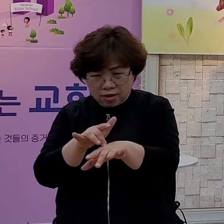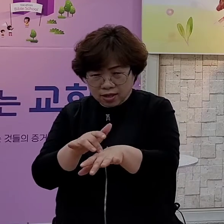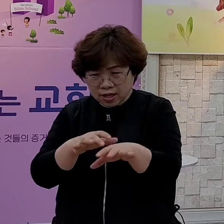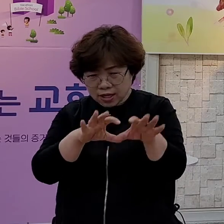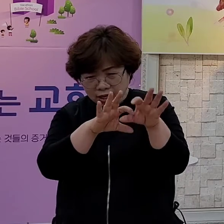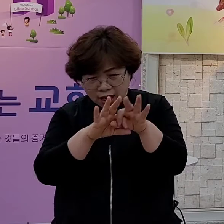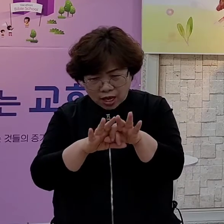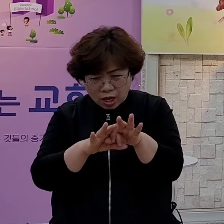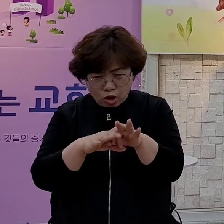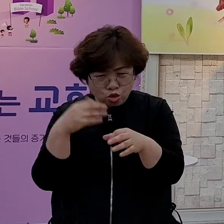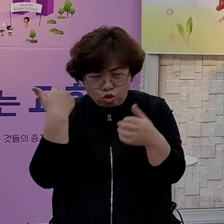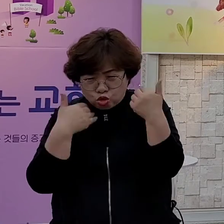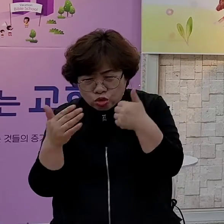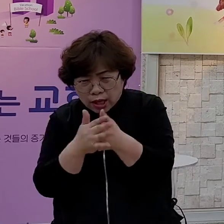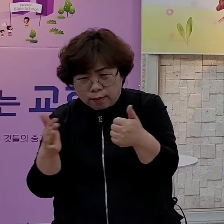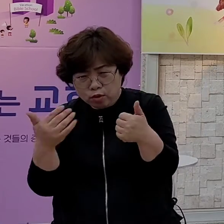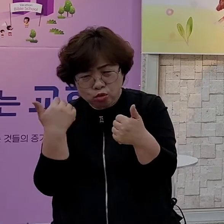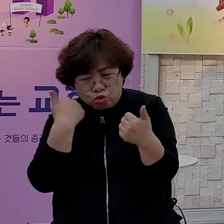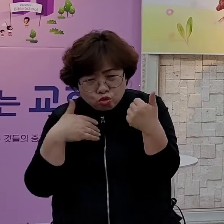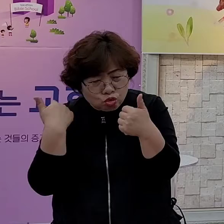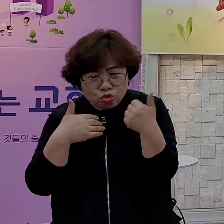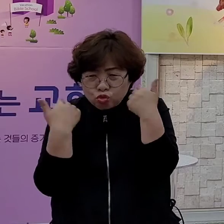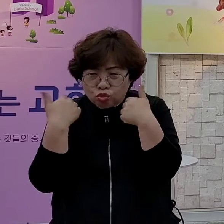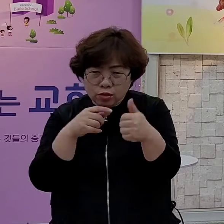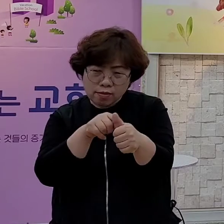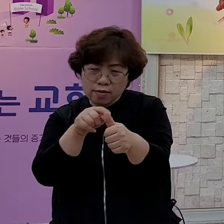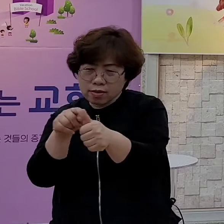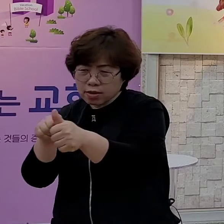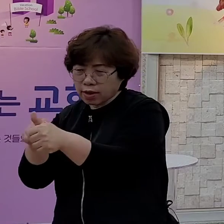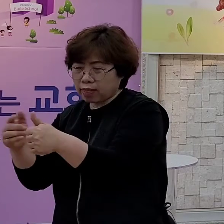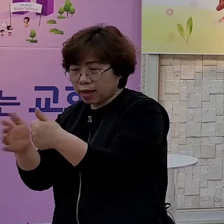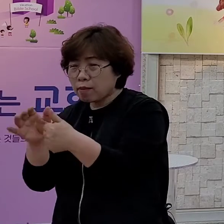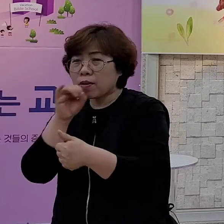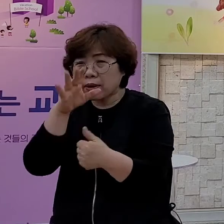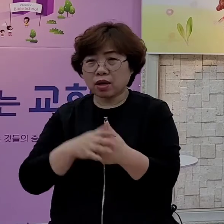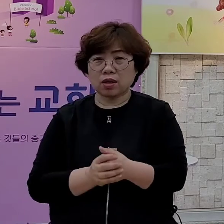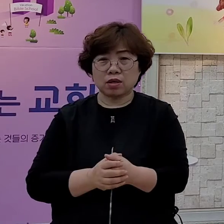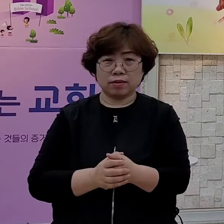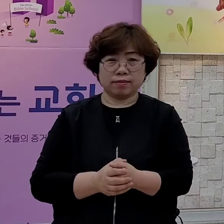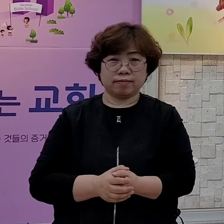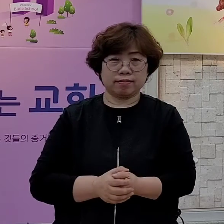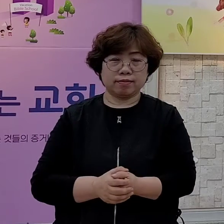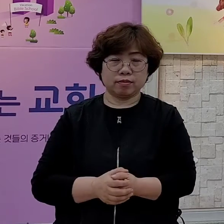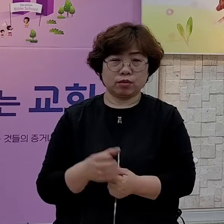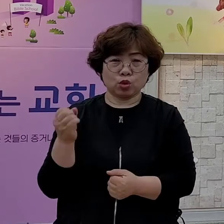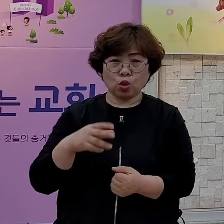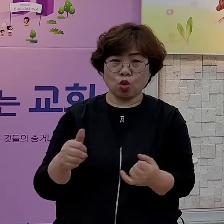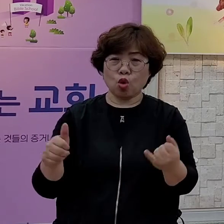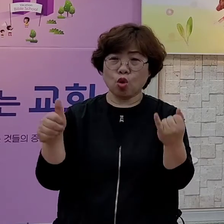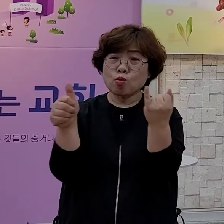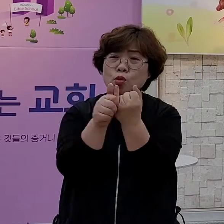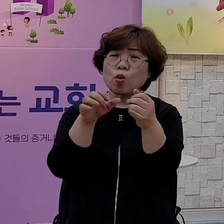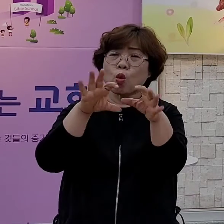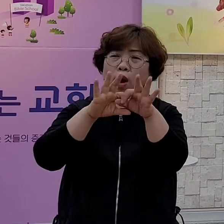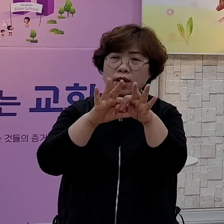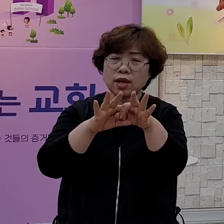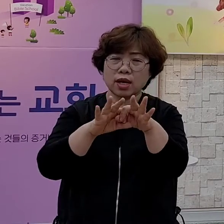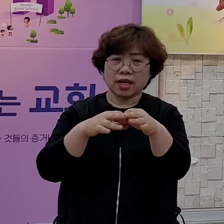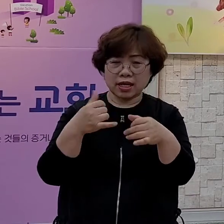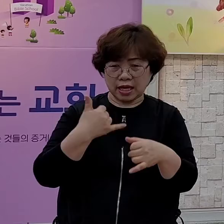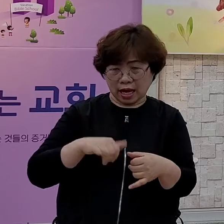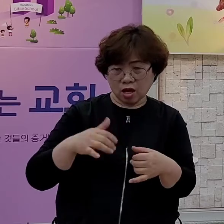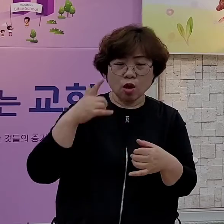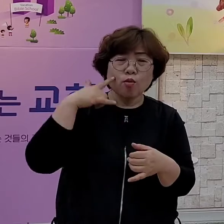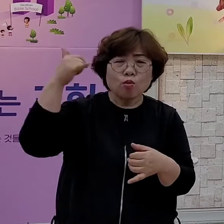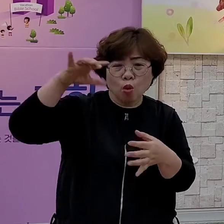때문이라고. 누구 때문이야. 심지어 부부 관계에서도 자녀 관계에서도 뭐에서도 전부 다